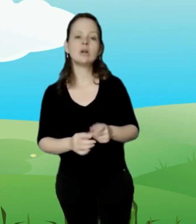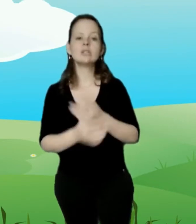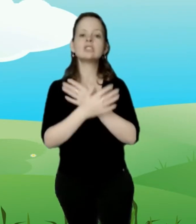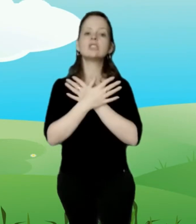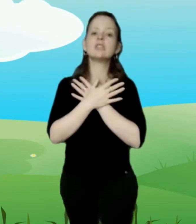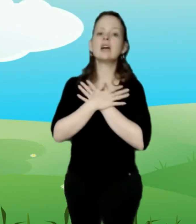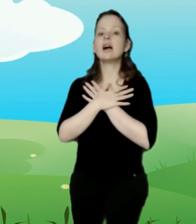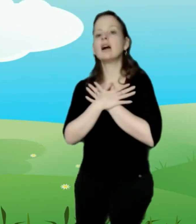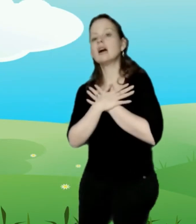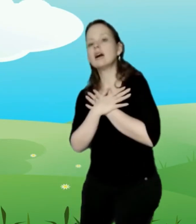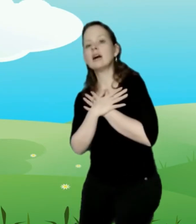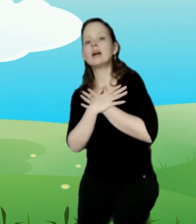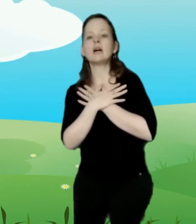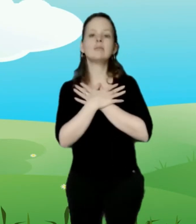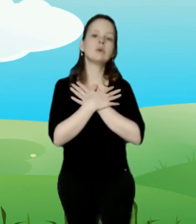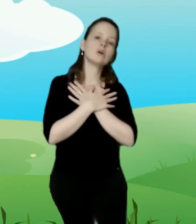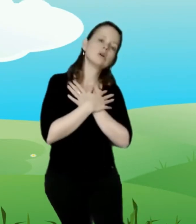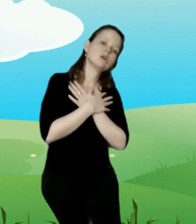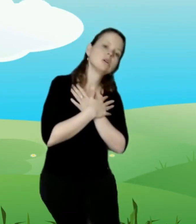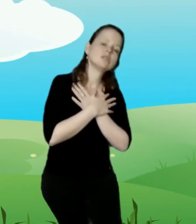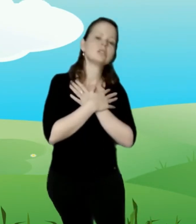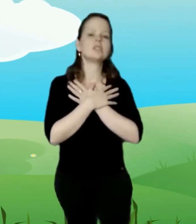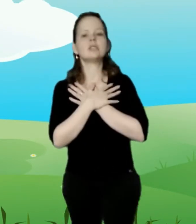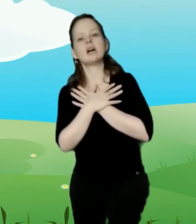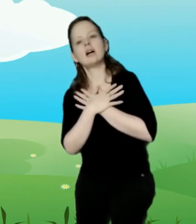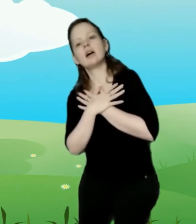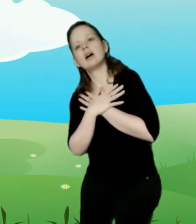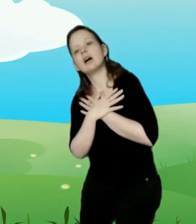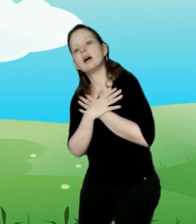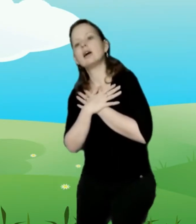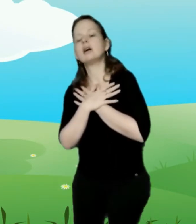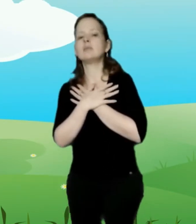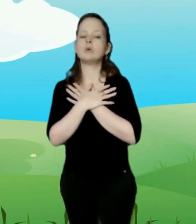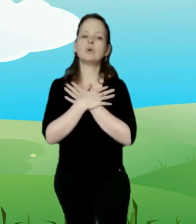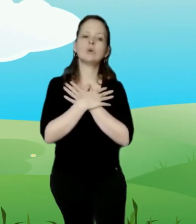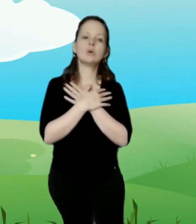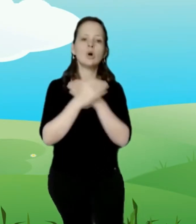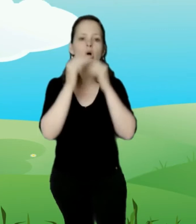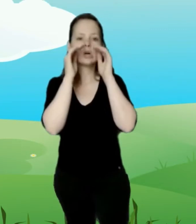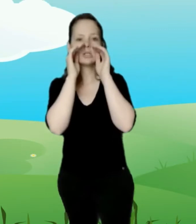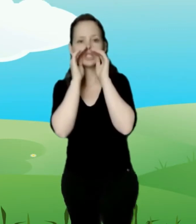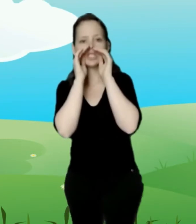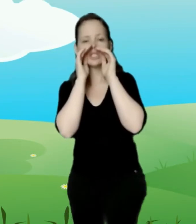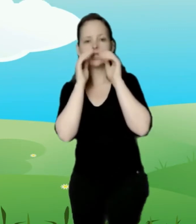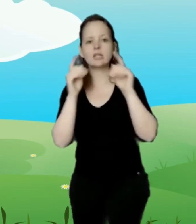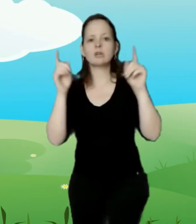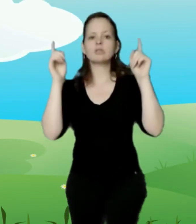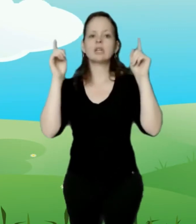te amo, te amo, te amo.